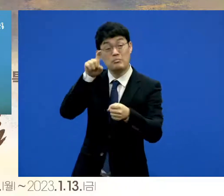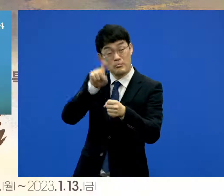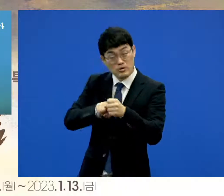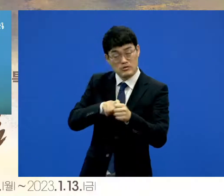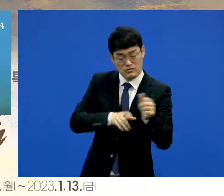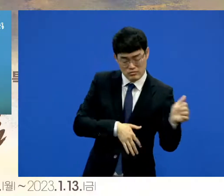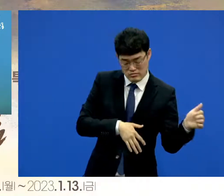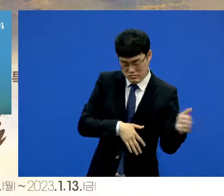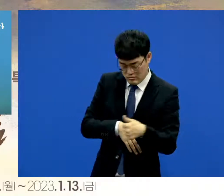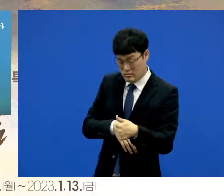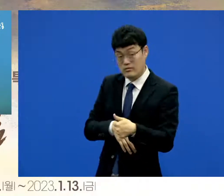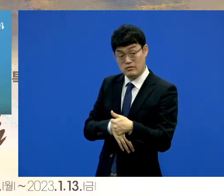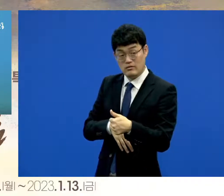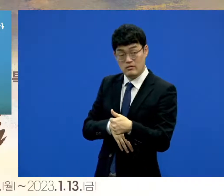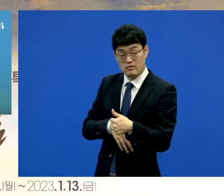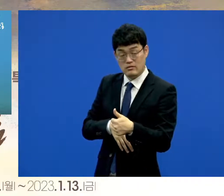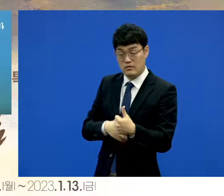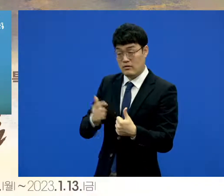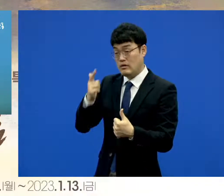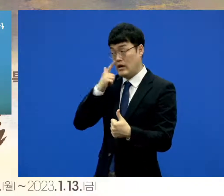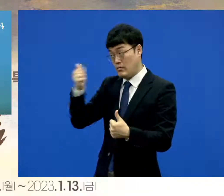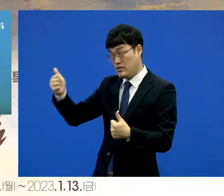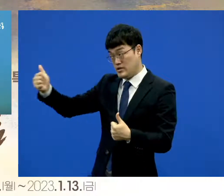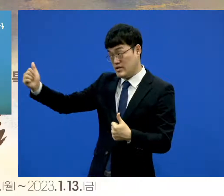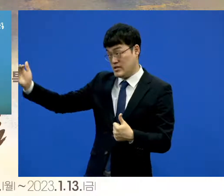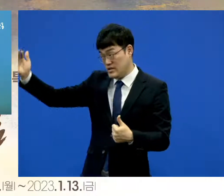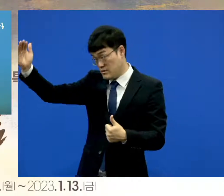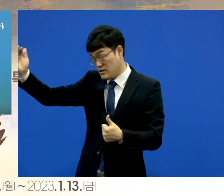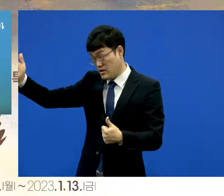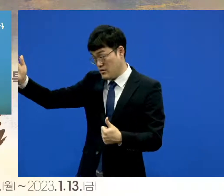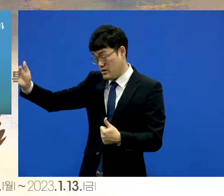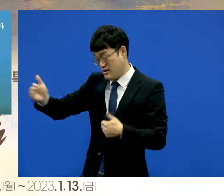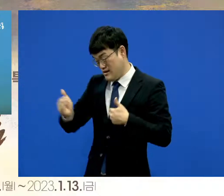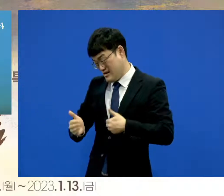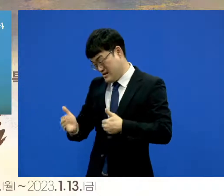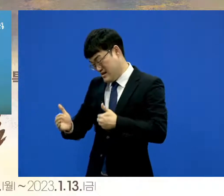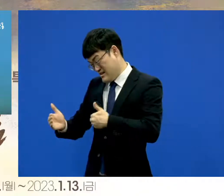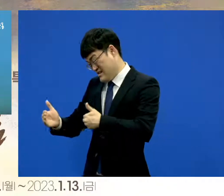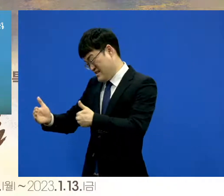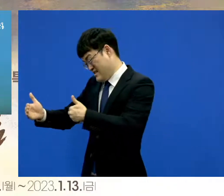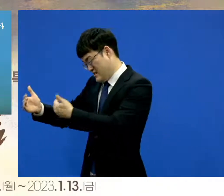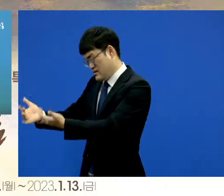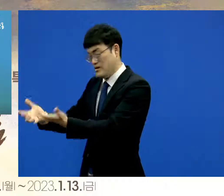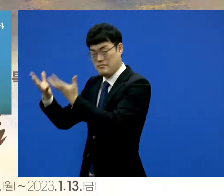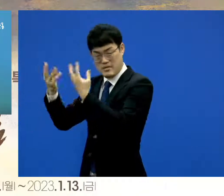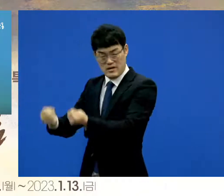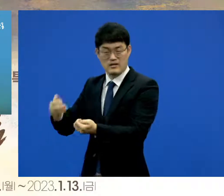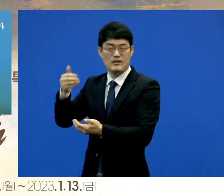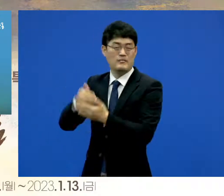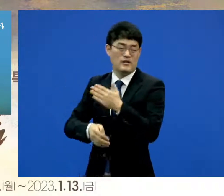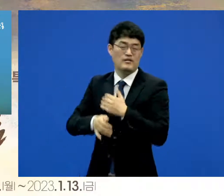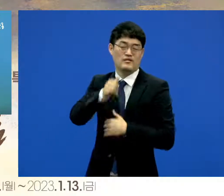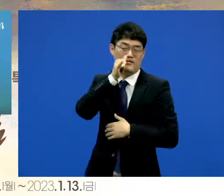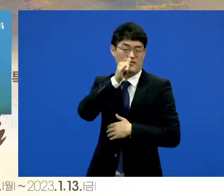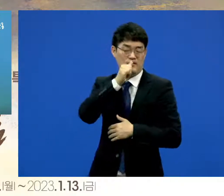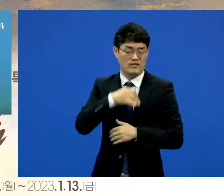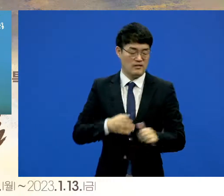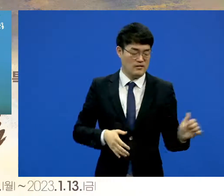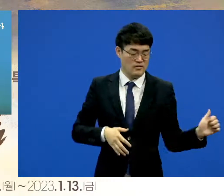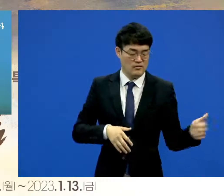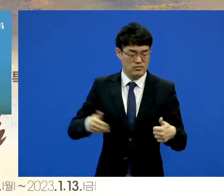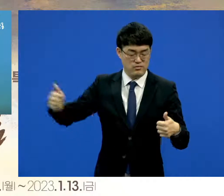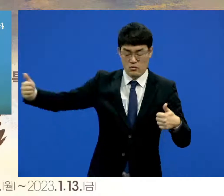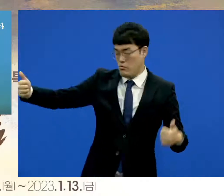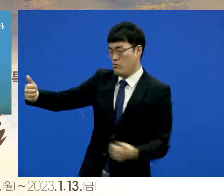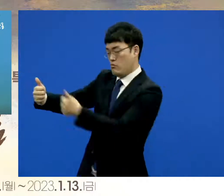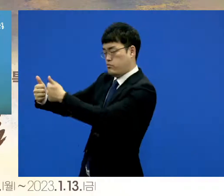그리고 아직 아버지 집으로 돌아가는 데는 많은 난제들이 가로막고 있습니다. 자기가 돌아간다고 돌아가기만 다